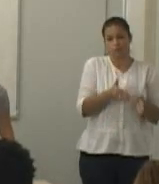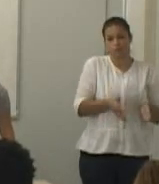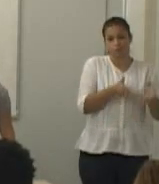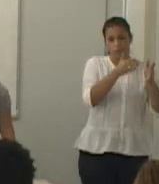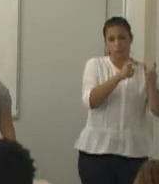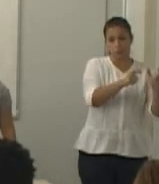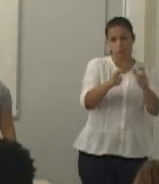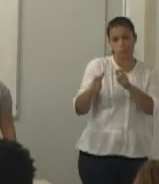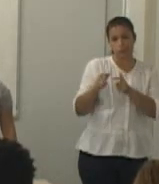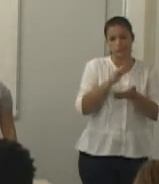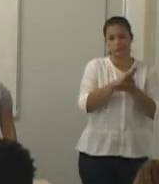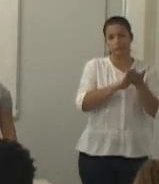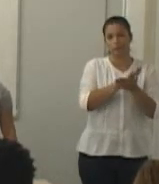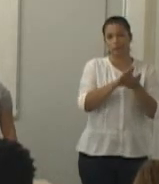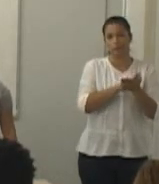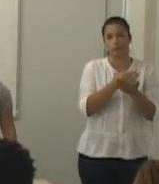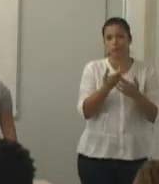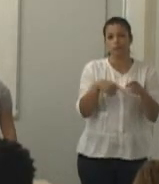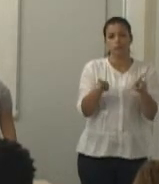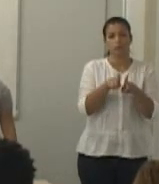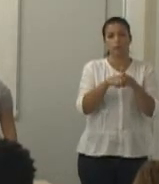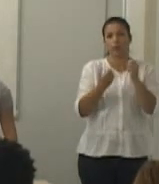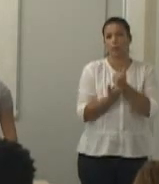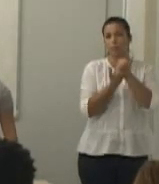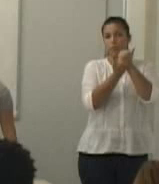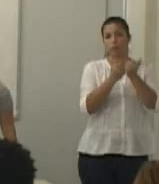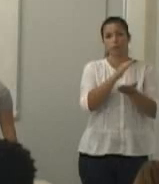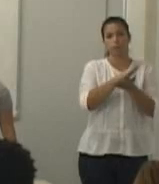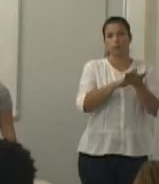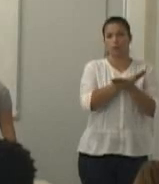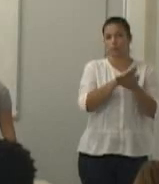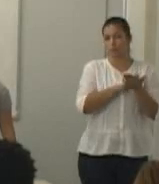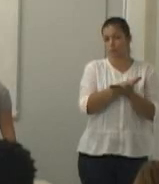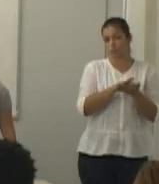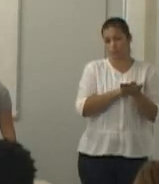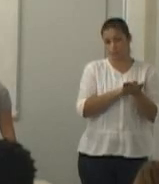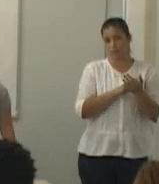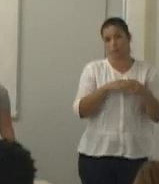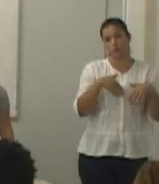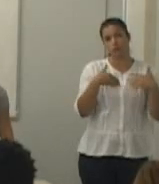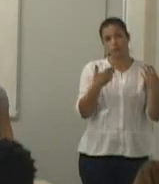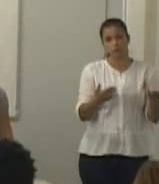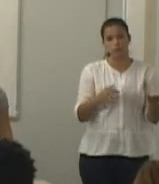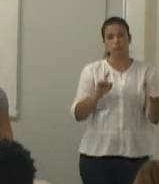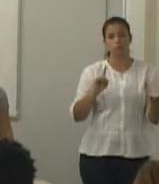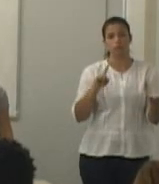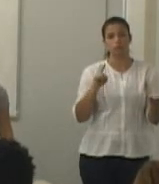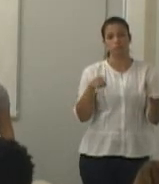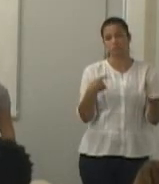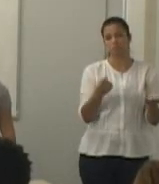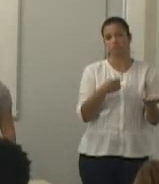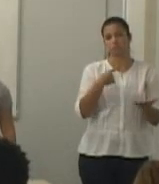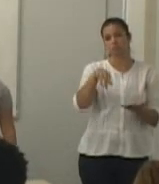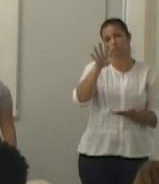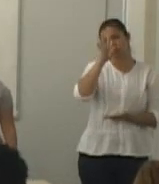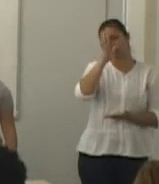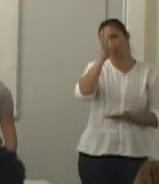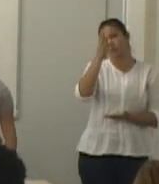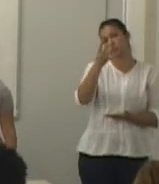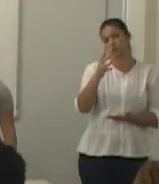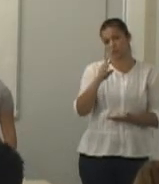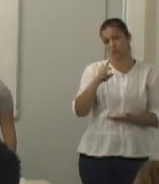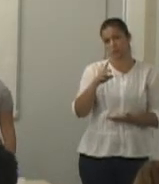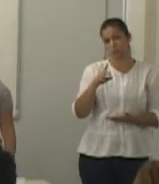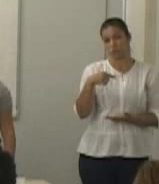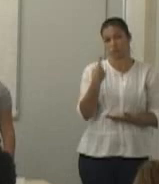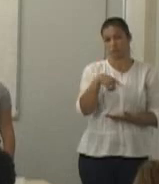né e não tivemos apoio para que isso acontecesse nós eh Decidimos não